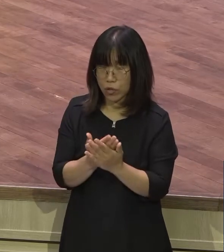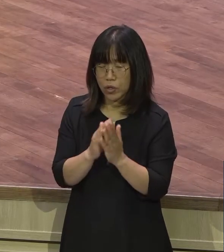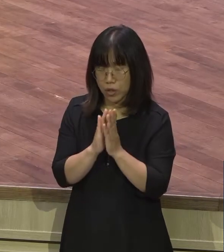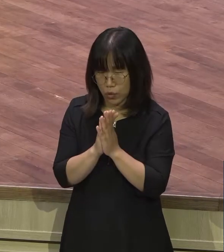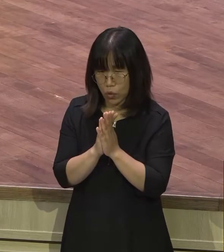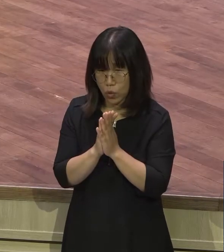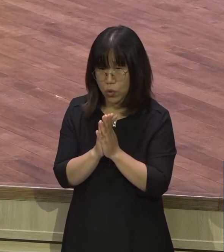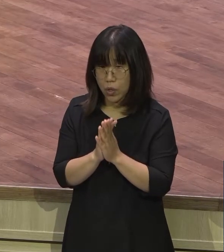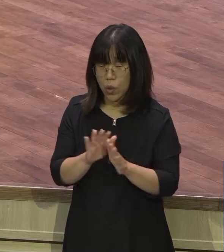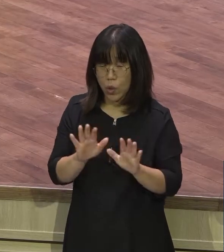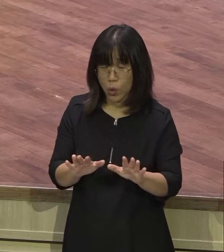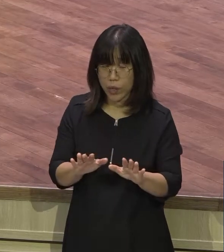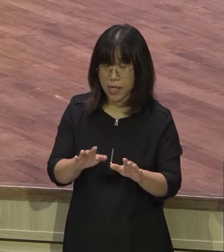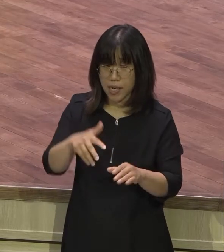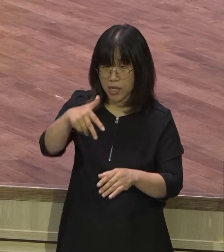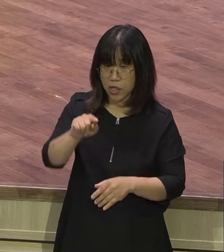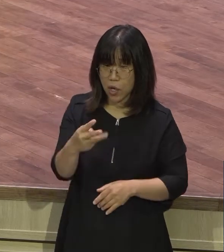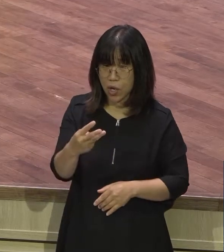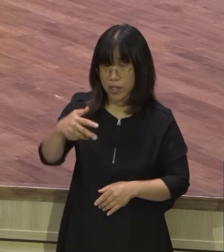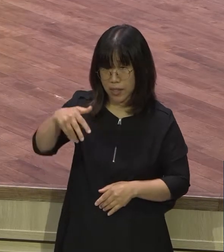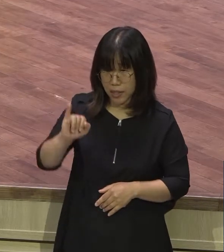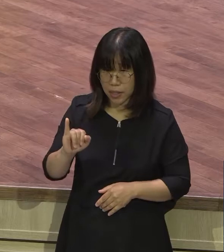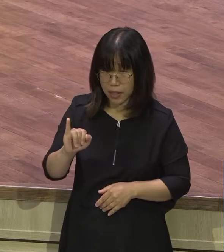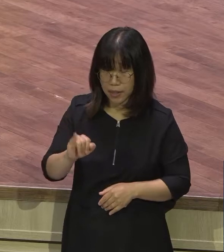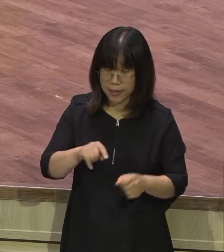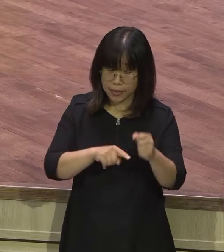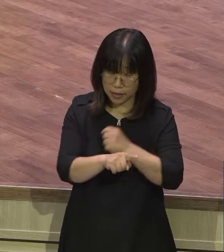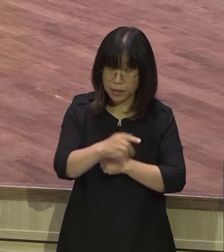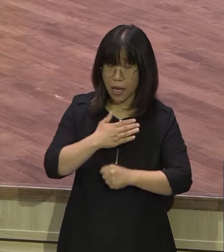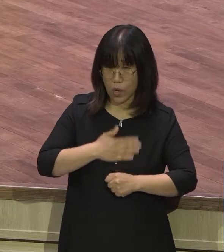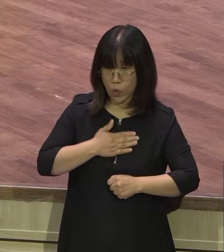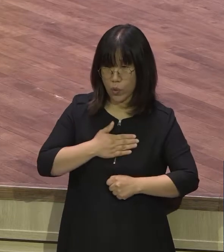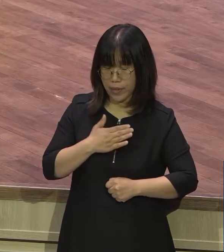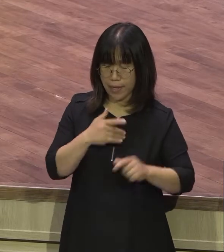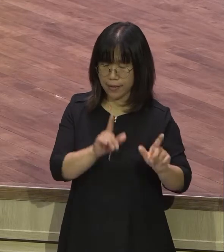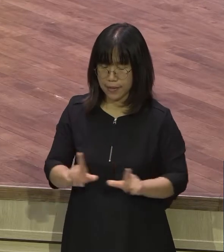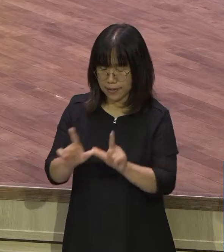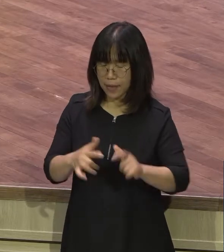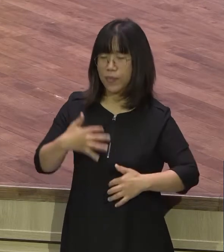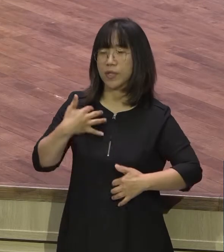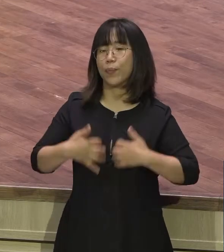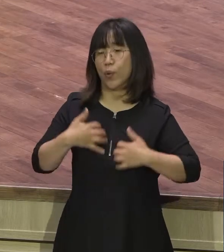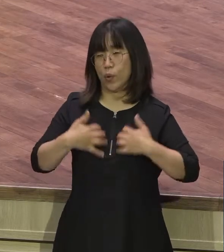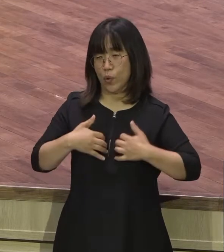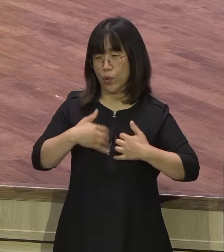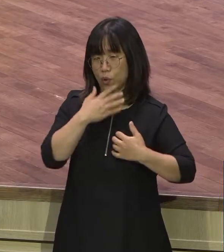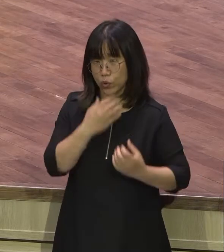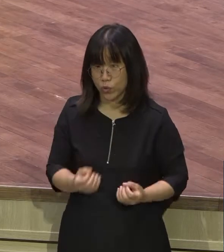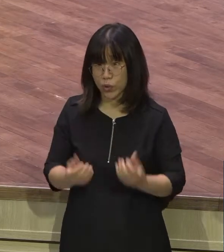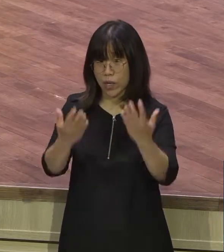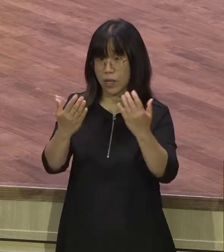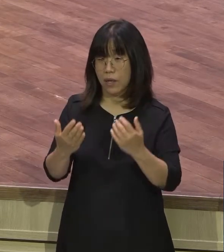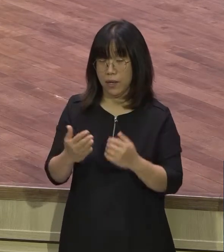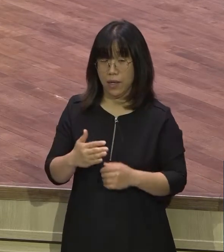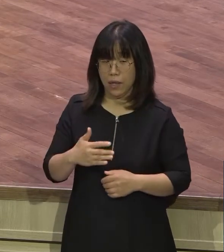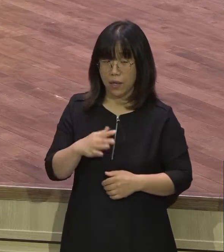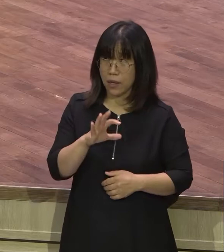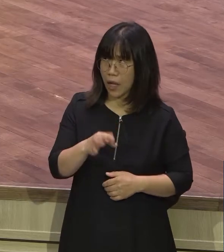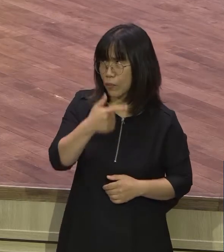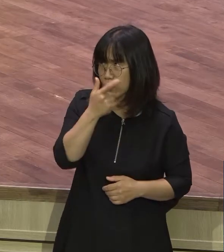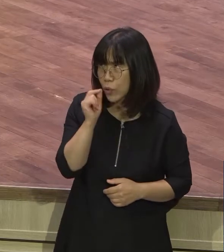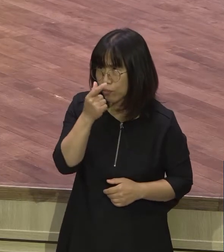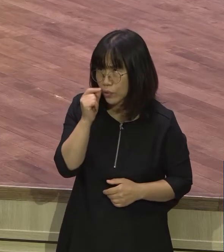영적 의미를 알고 신앙생활이 축제가 돼야 돼요 여러분 삶이 기뻐야 돼요 철거워야 돼요 뭐가 어렵습니까 그리스도가 다